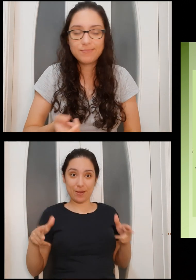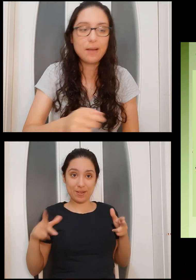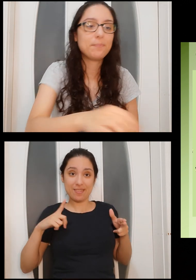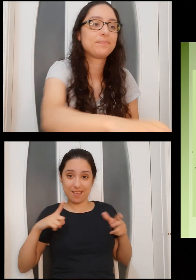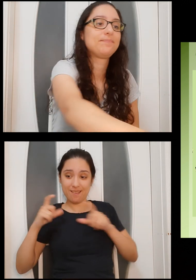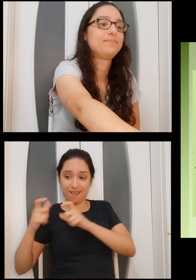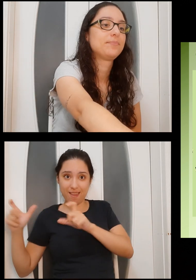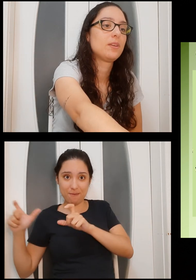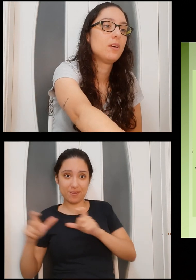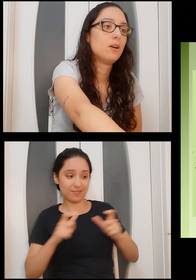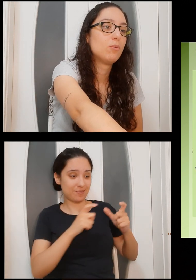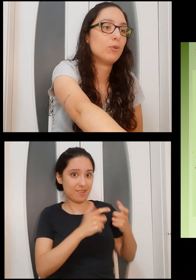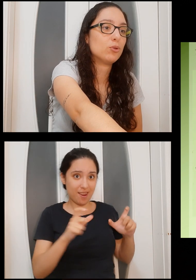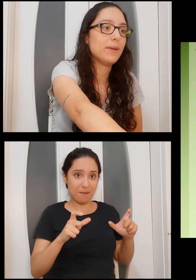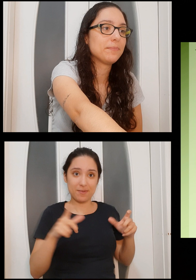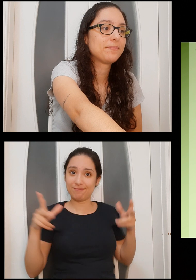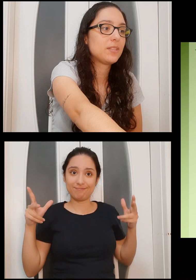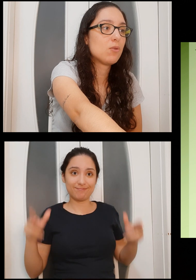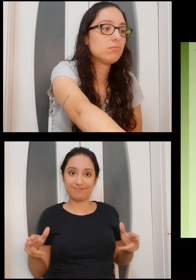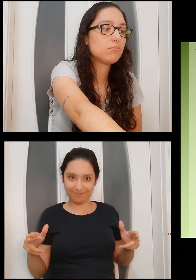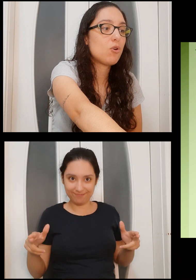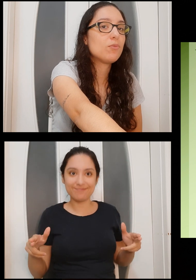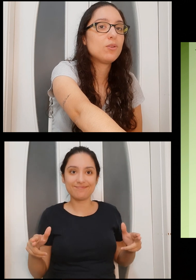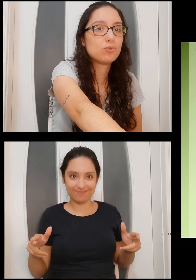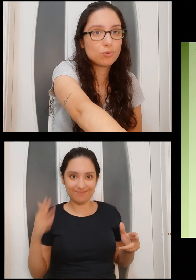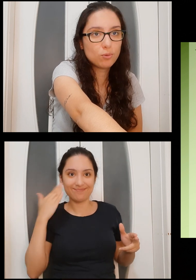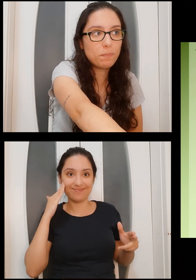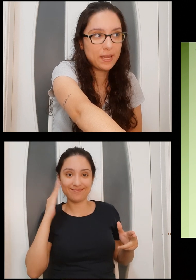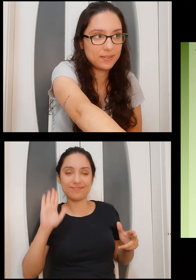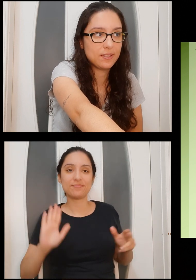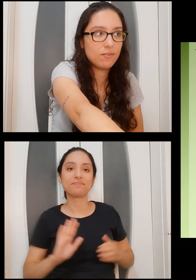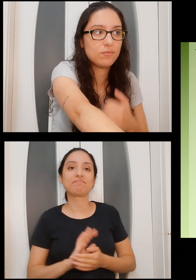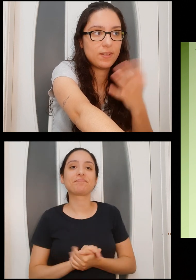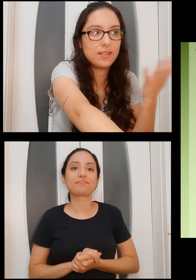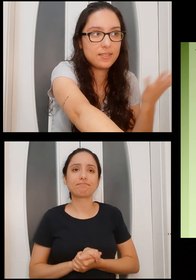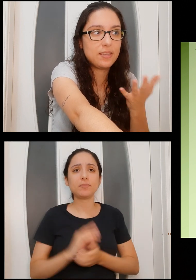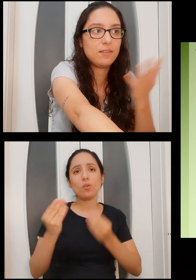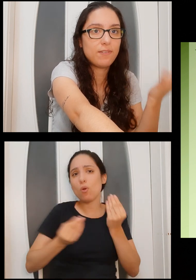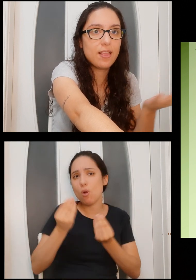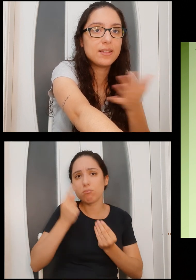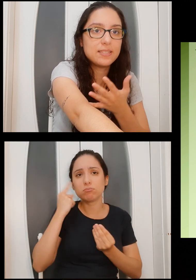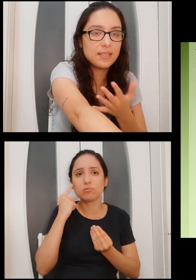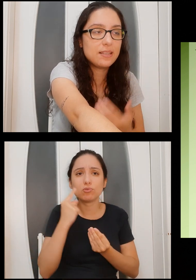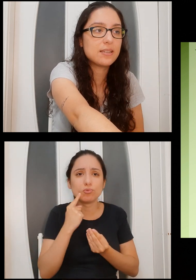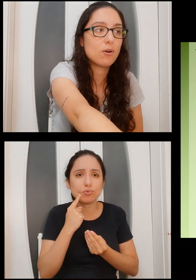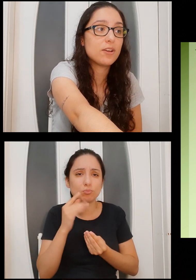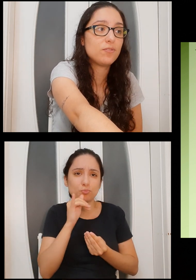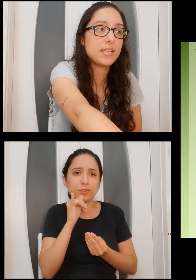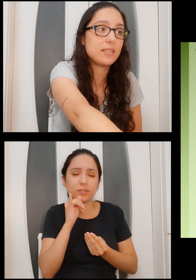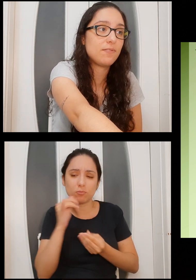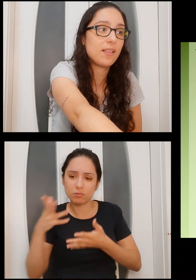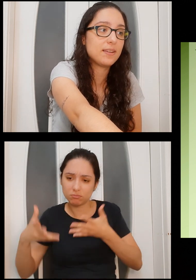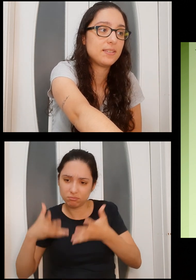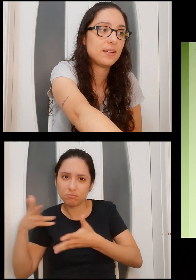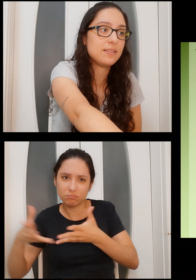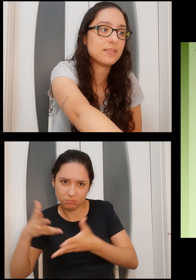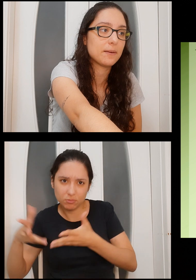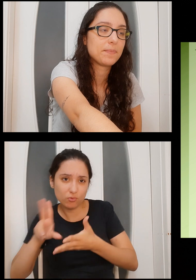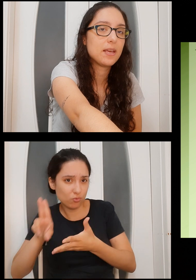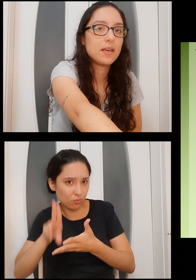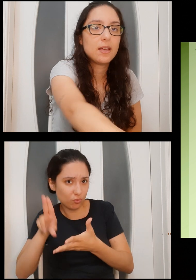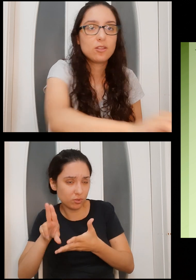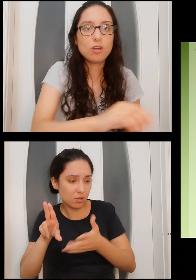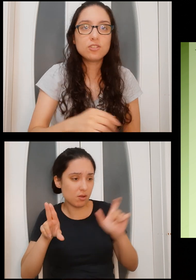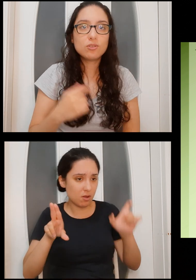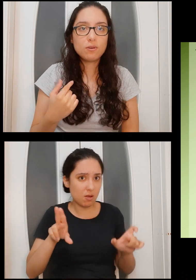expressão, tá? Muito bem. Então, como que o surdo pensa, né? Vamos falar assim, entre falar e sinalizar. Qual é a diferença entre falar e